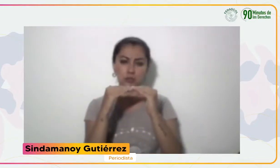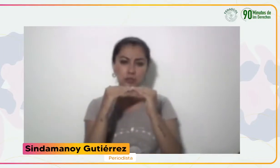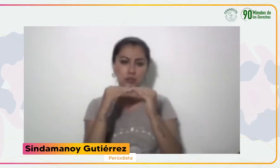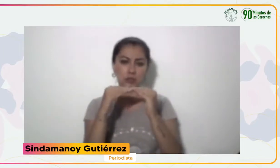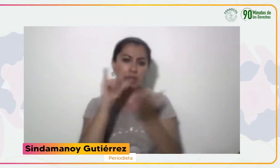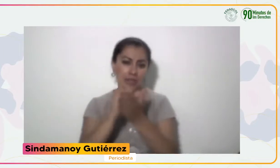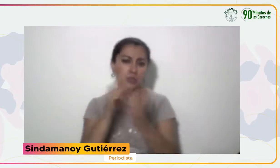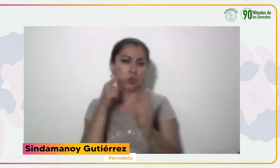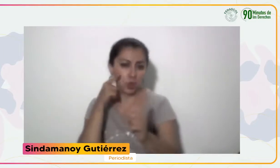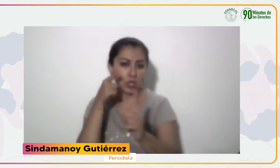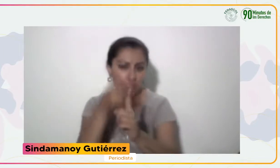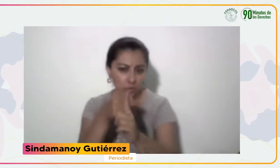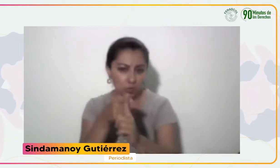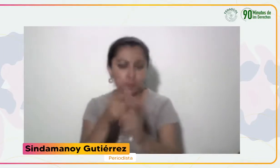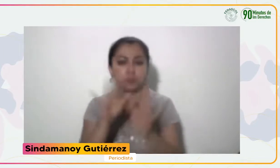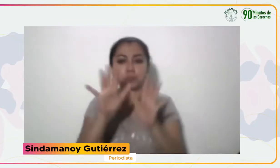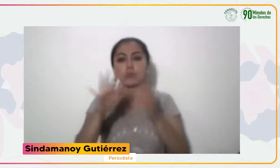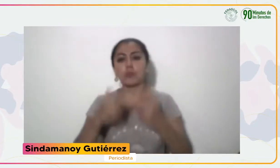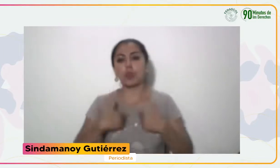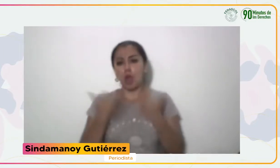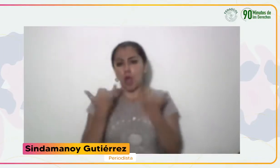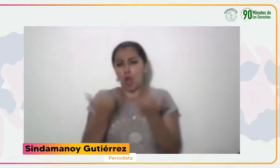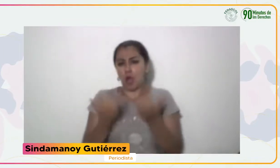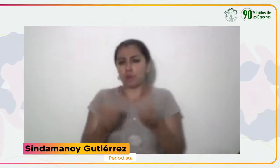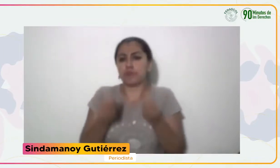de la sociedad civil o con personas que no participen en la